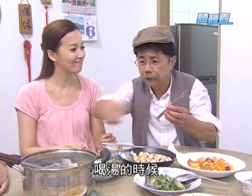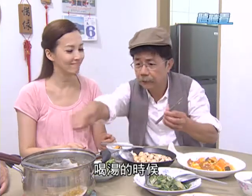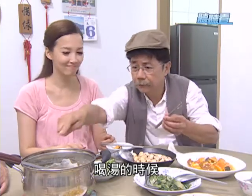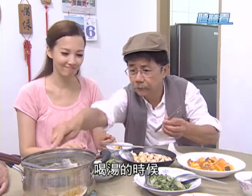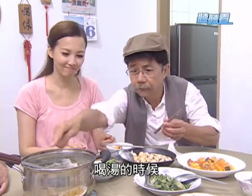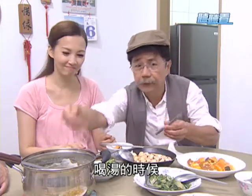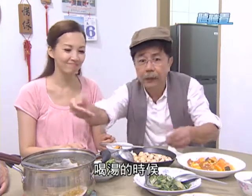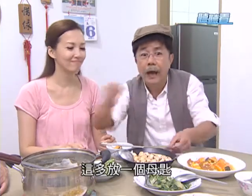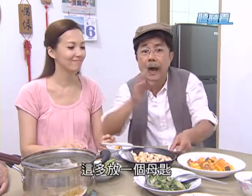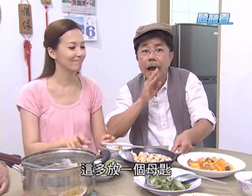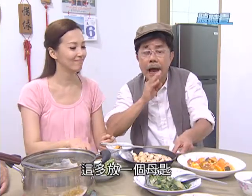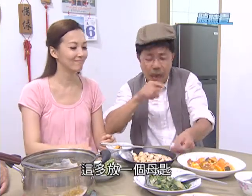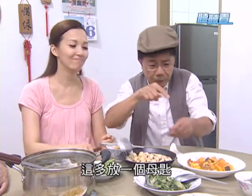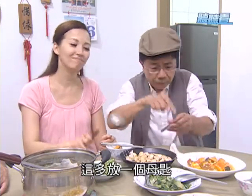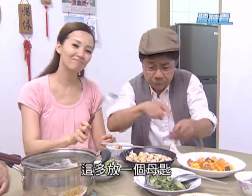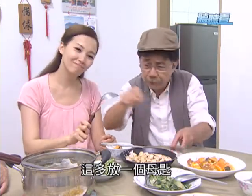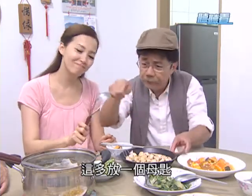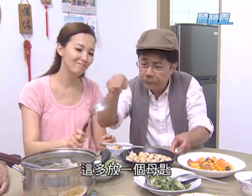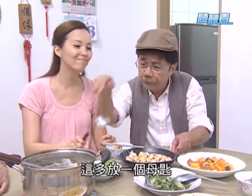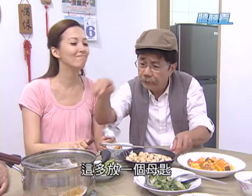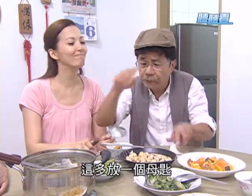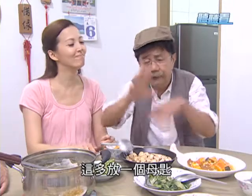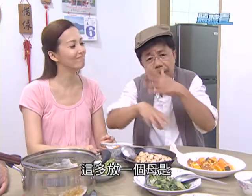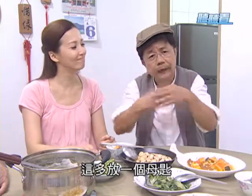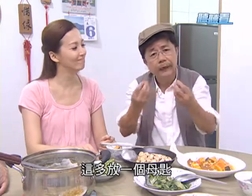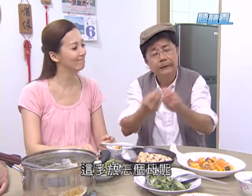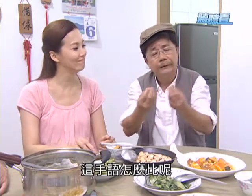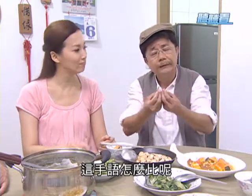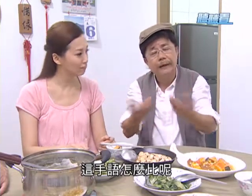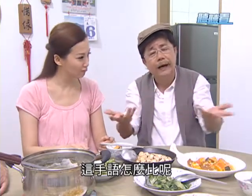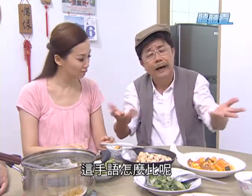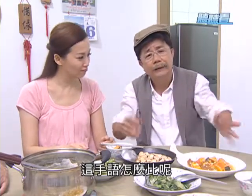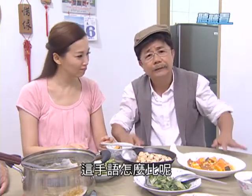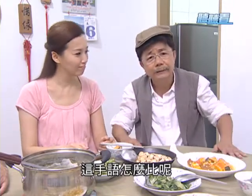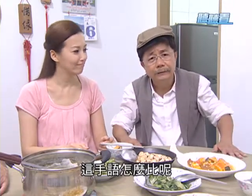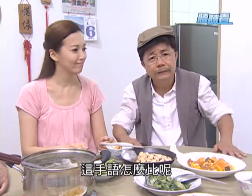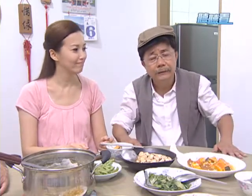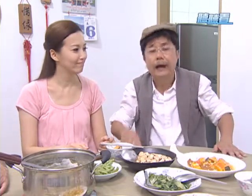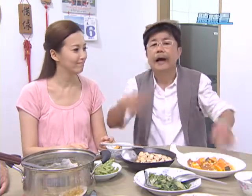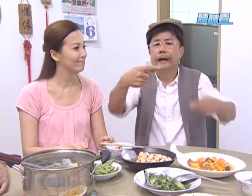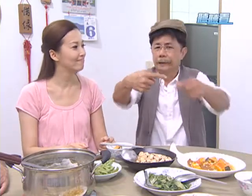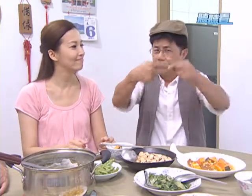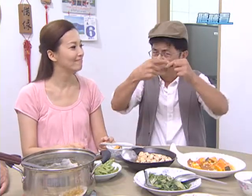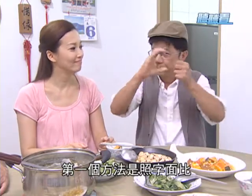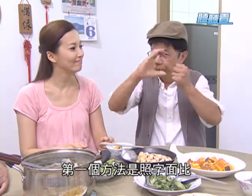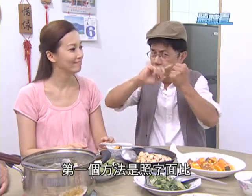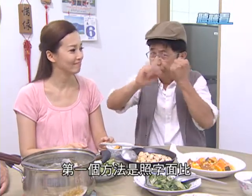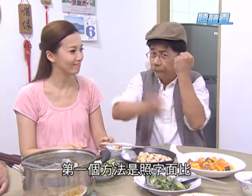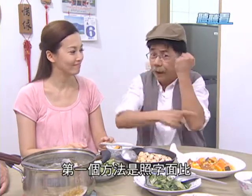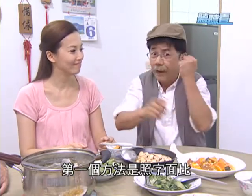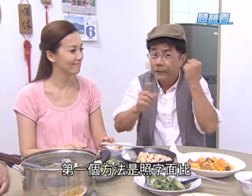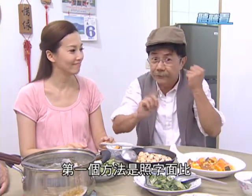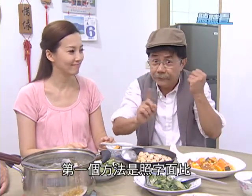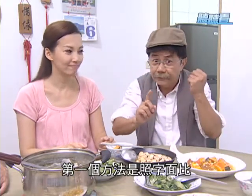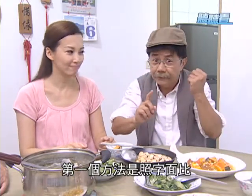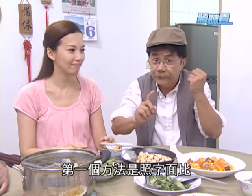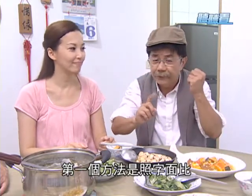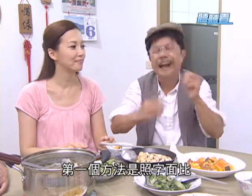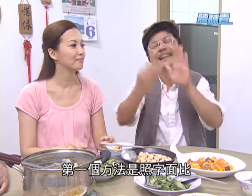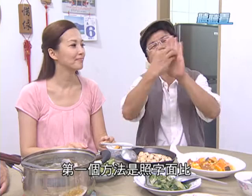候呢，就多放一个母匙。这手语怎么比呢？第一个方法是啊，